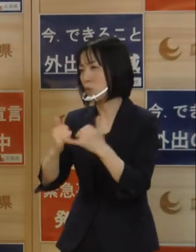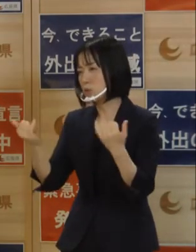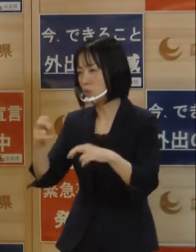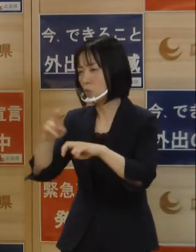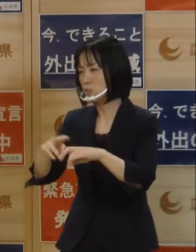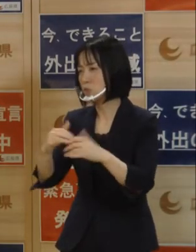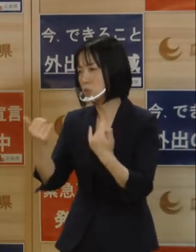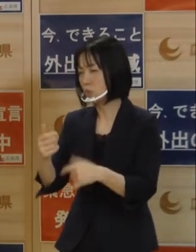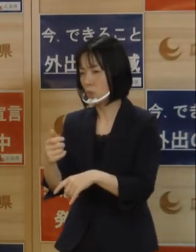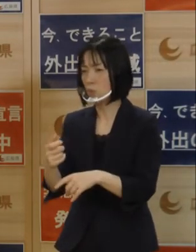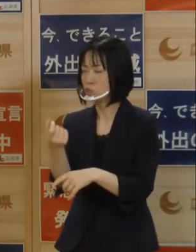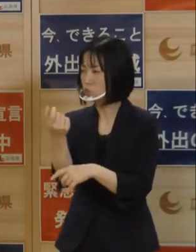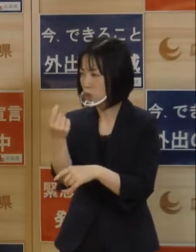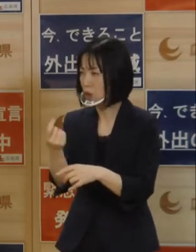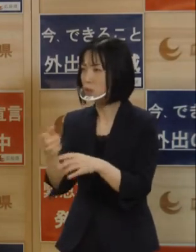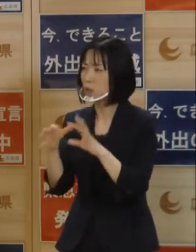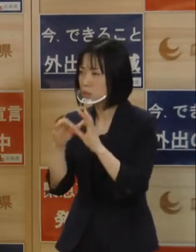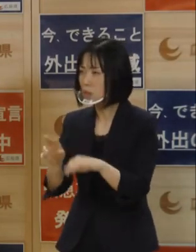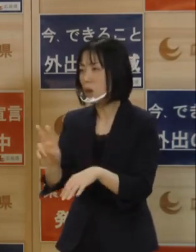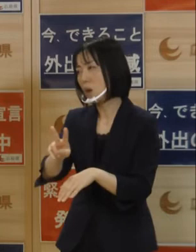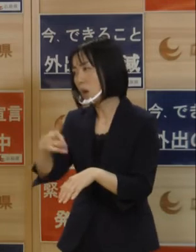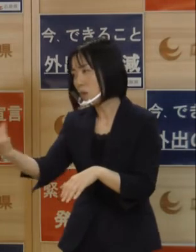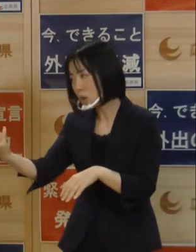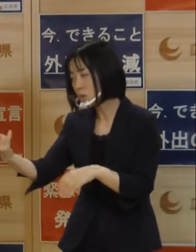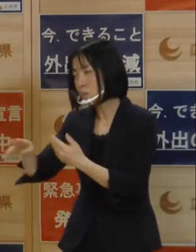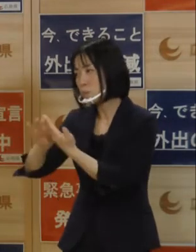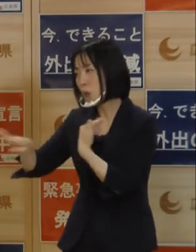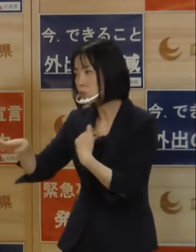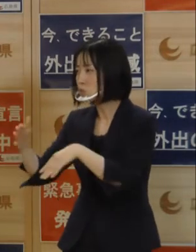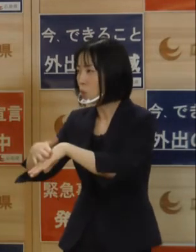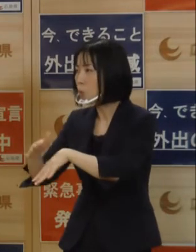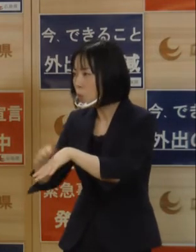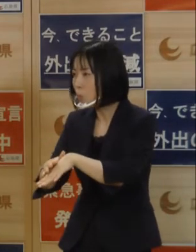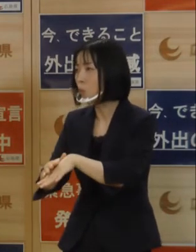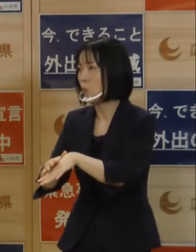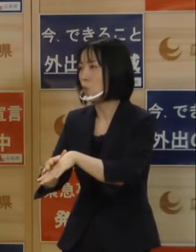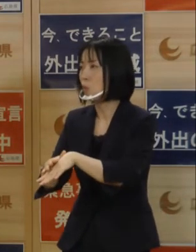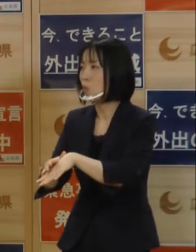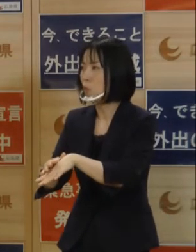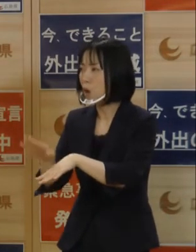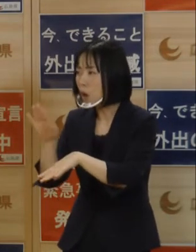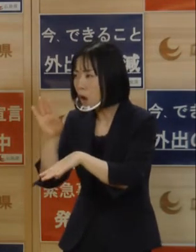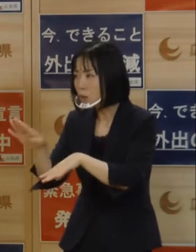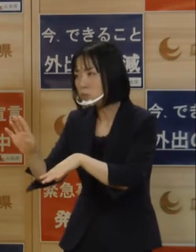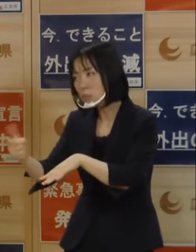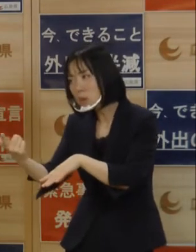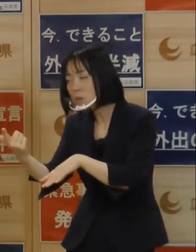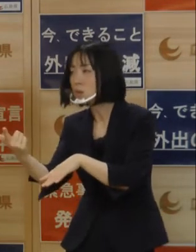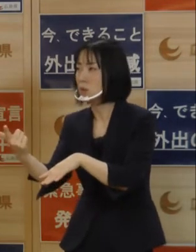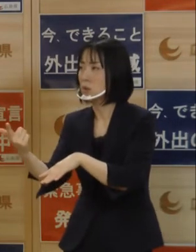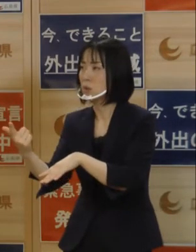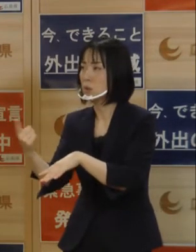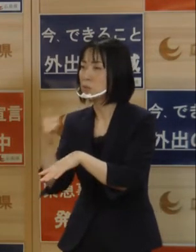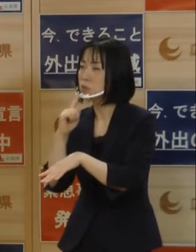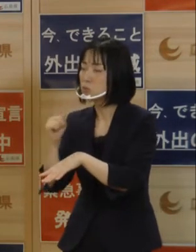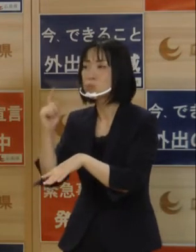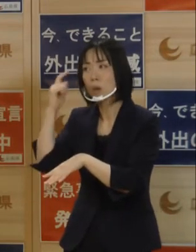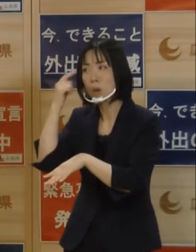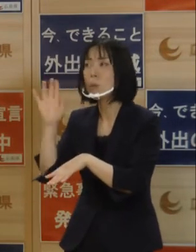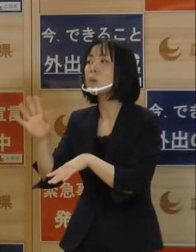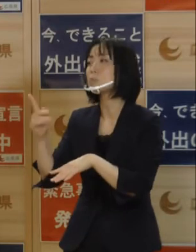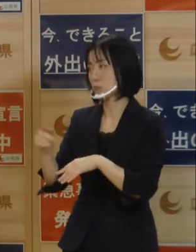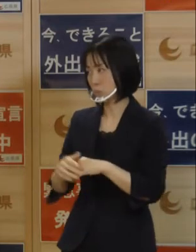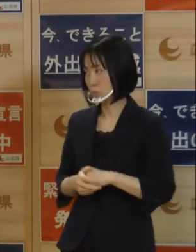出てくるという、まあ、それに対して不満を感じられるかと思うんですね。ですから我々とし